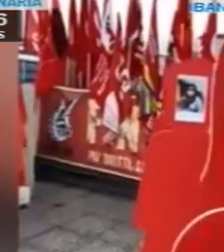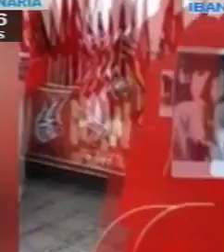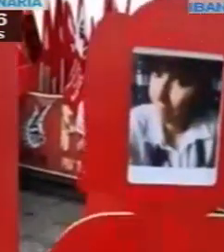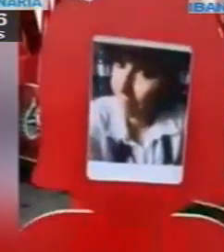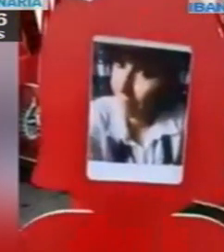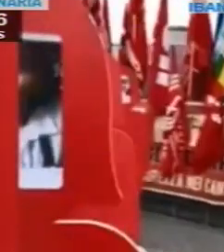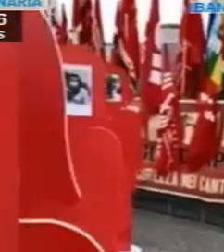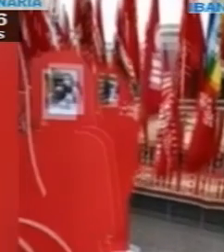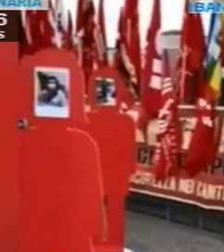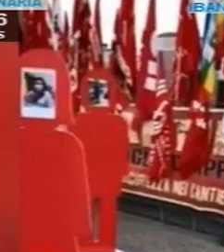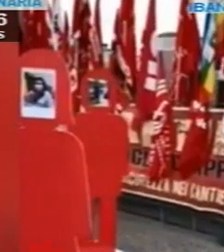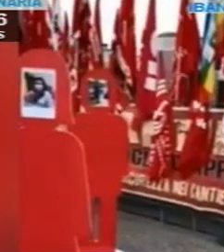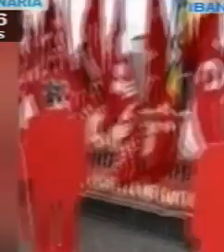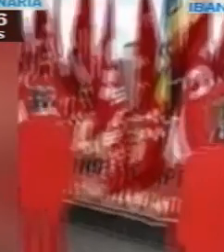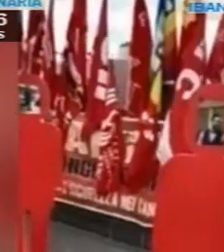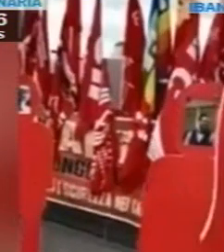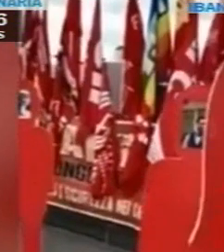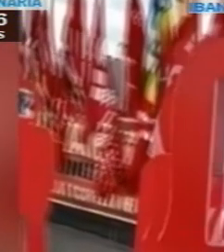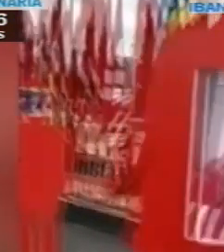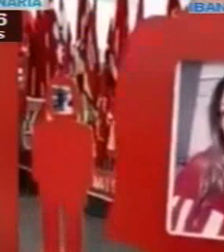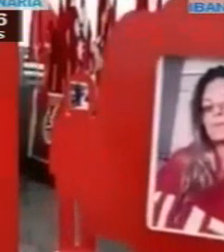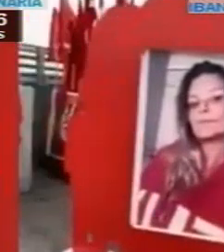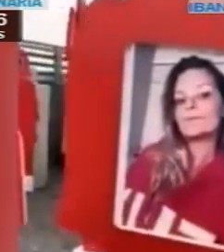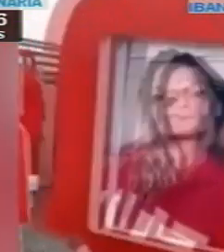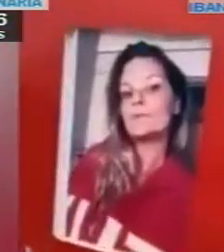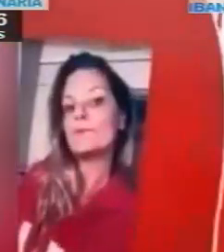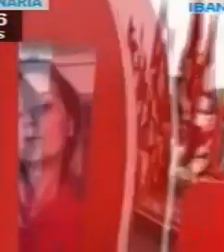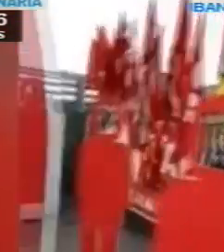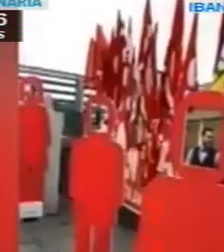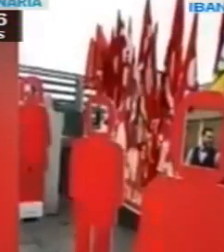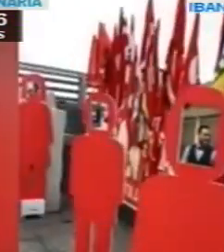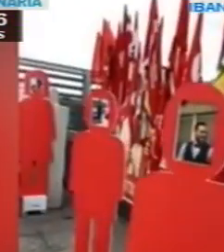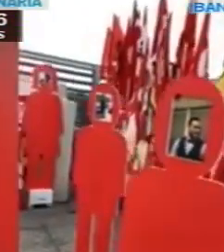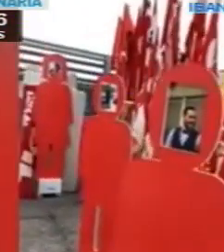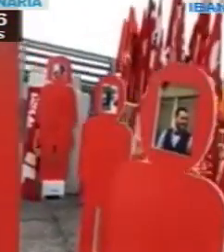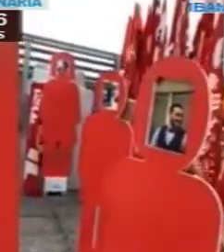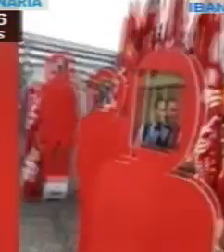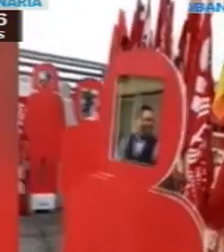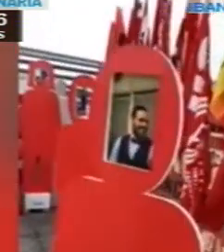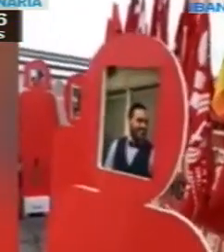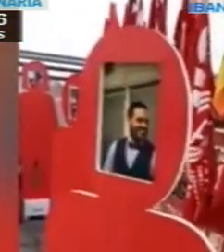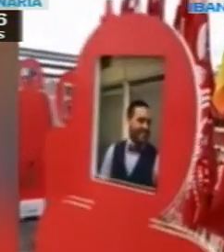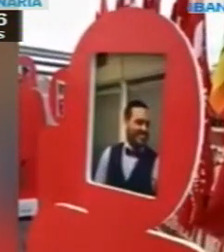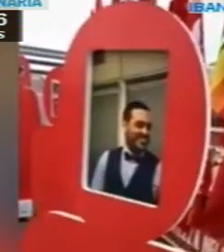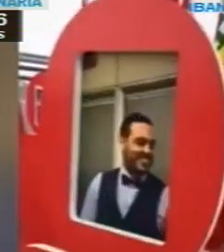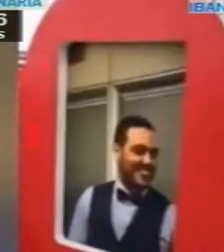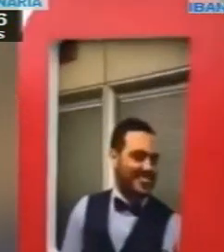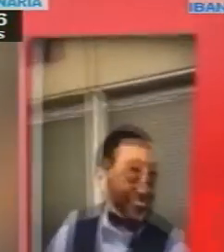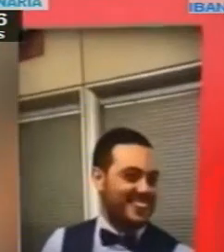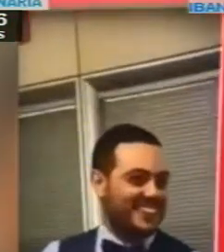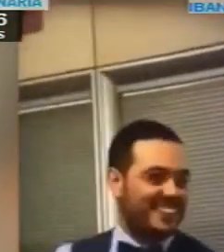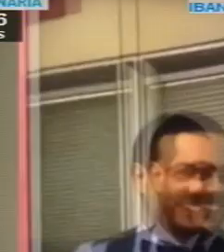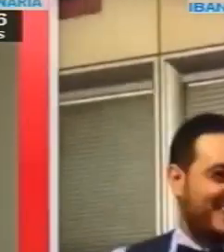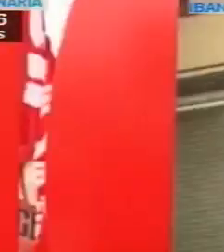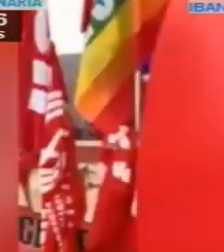della CGIL di Mestre, Ugo Agiollo, segretario generale per la città metropolitana di Venezia, è solo unicamente dal punto di vista